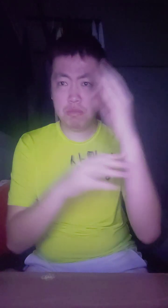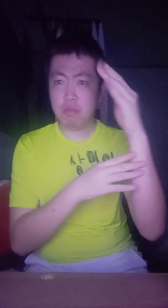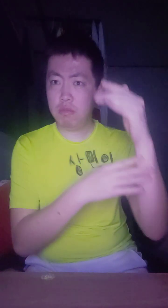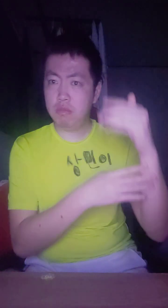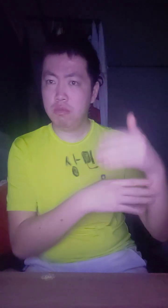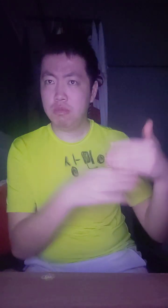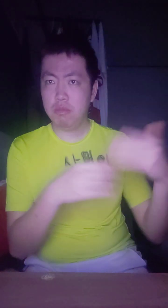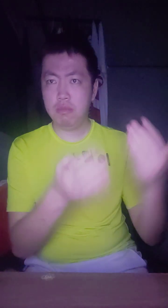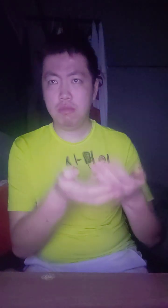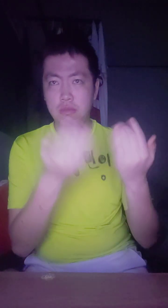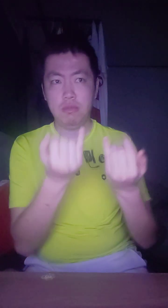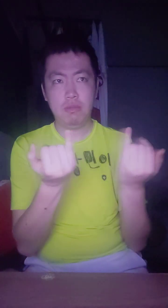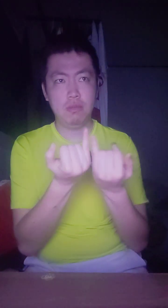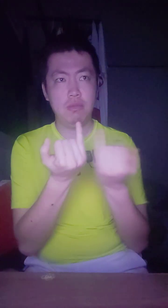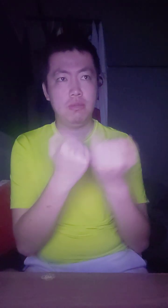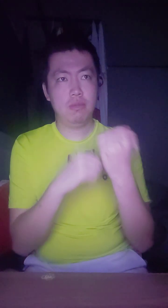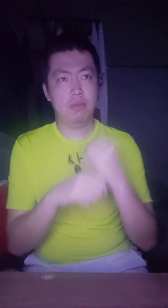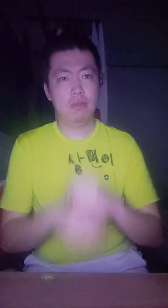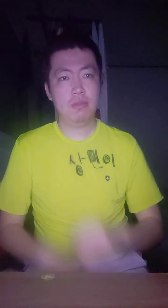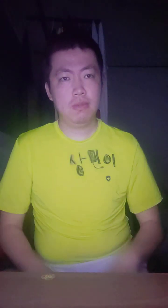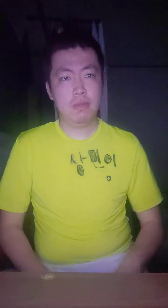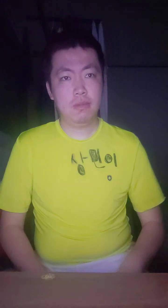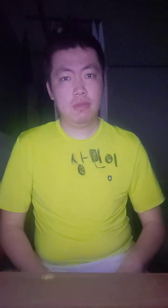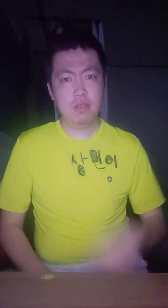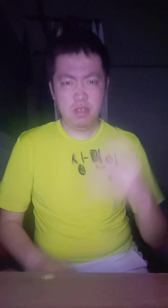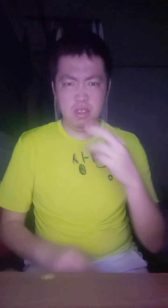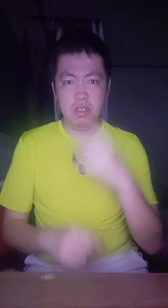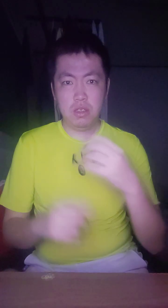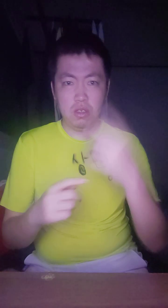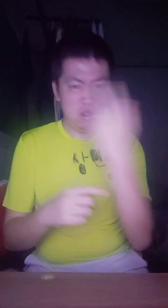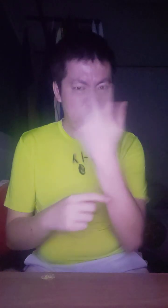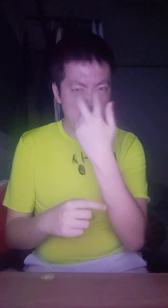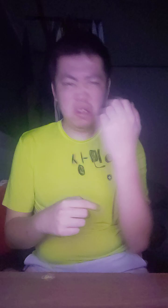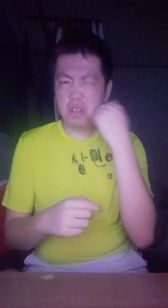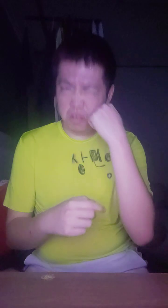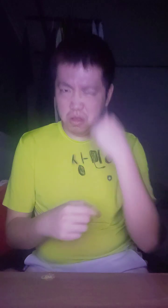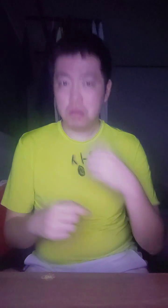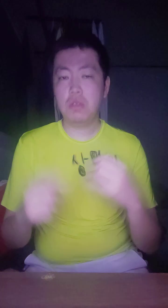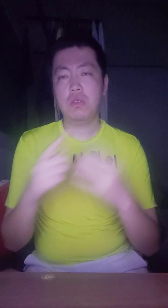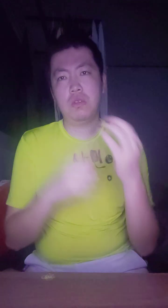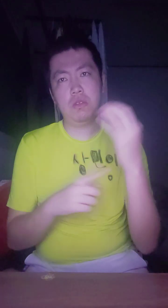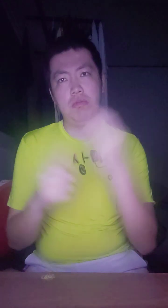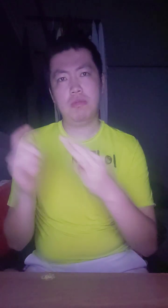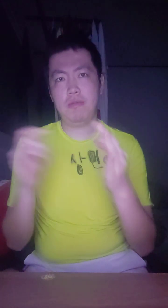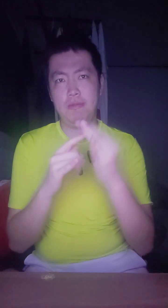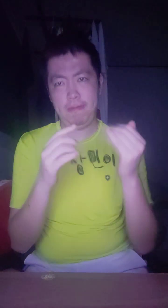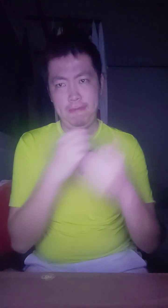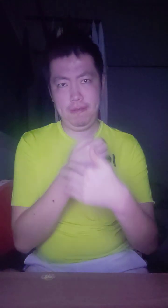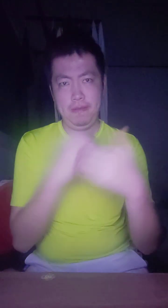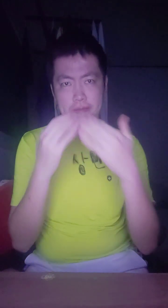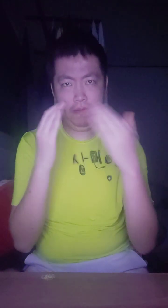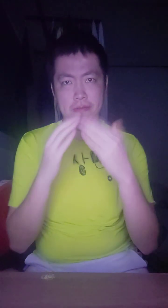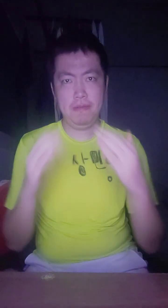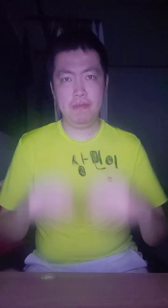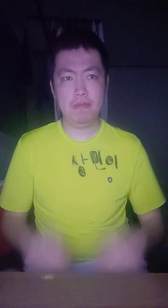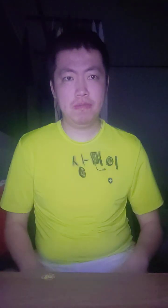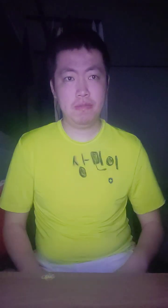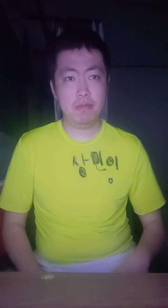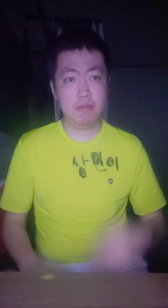등에 올린 것으로 드러났습니다. 피해 학생들은 얼굴 등을 다쳐 병원에서 치료를 받고 있습니다. 저희 아이하고 그